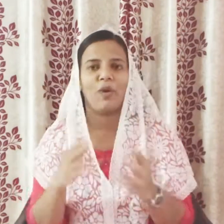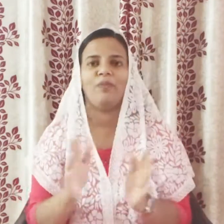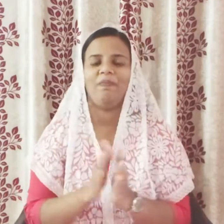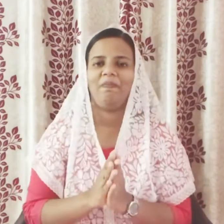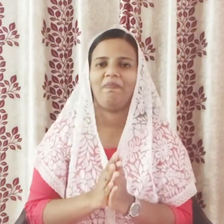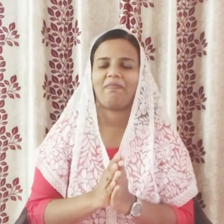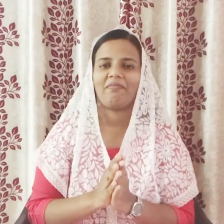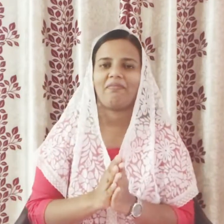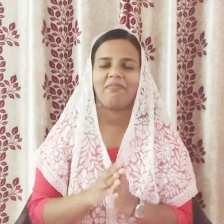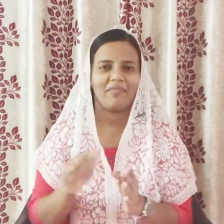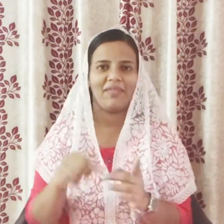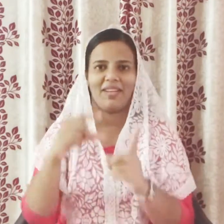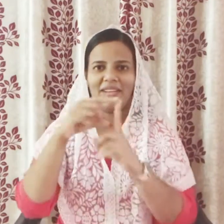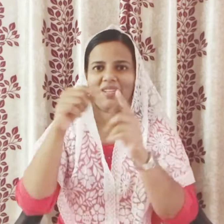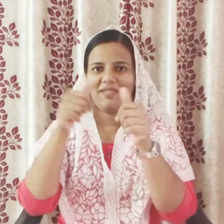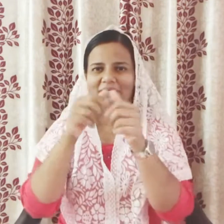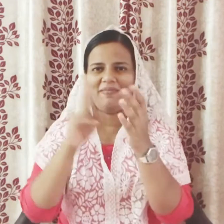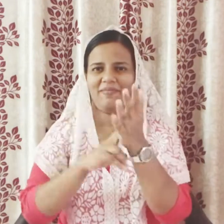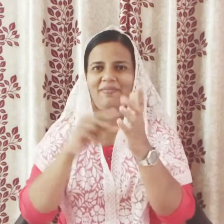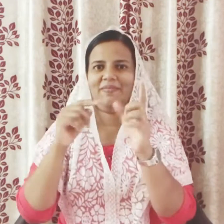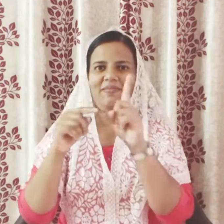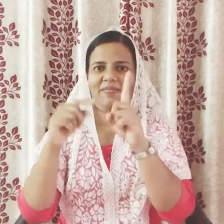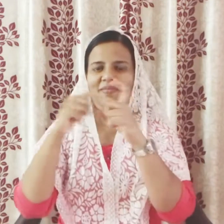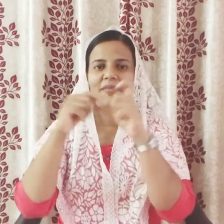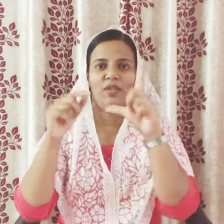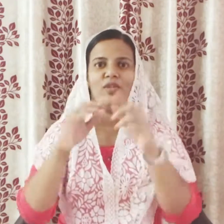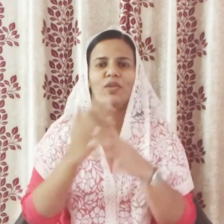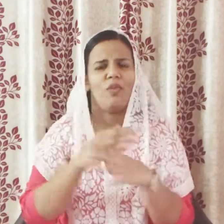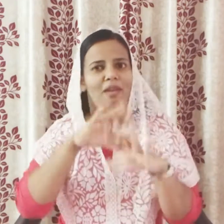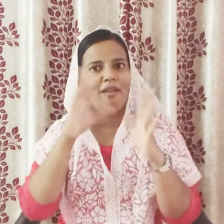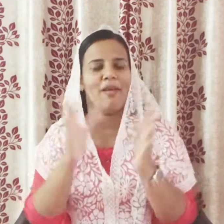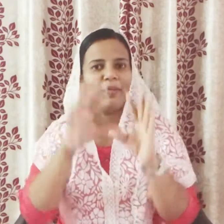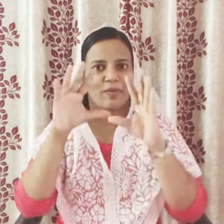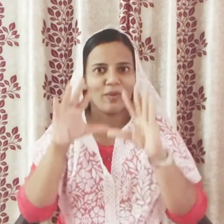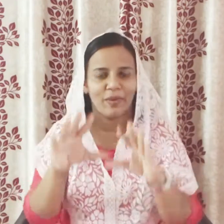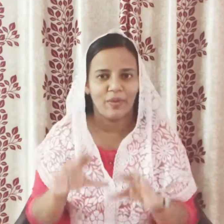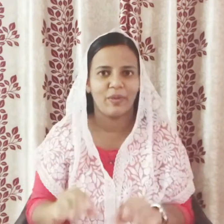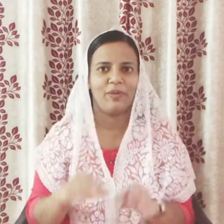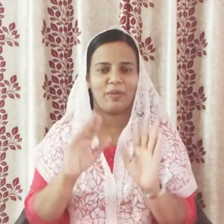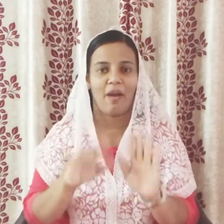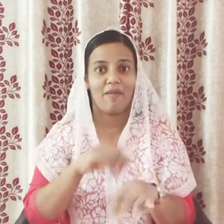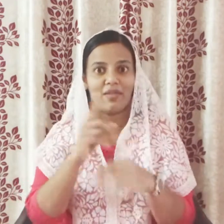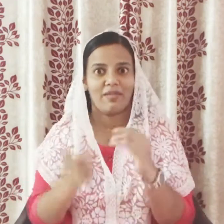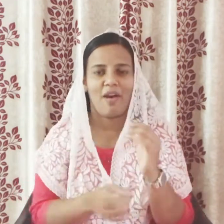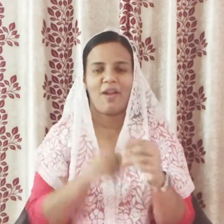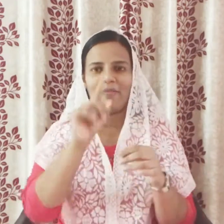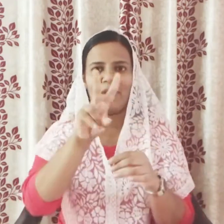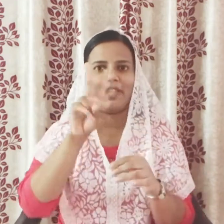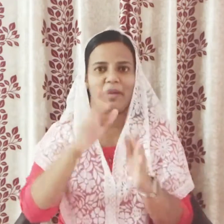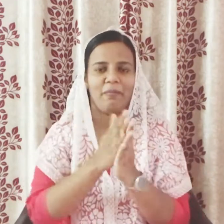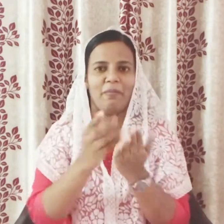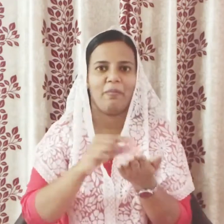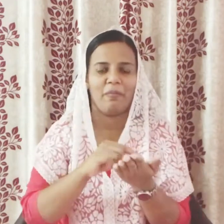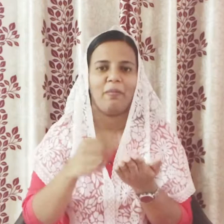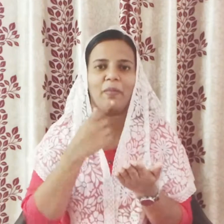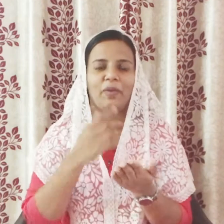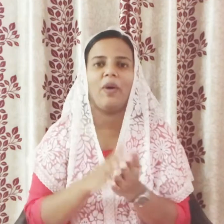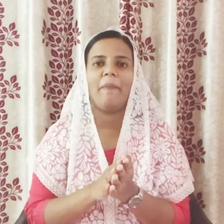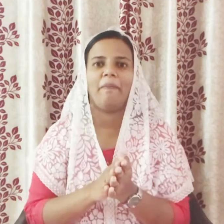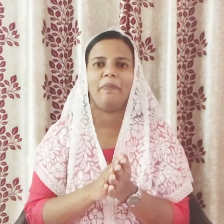അപ്പം എന്നിട്ട് ദാനിയേലിനോട് 12-ാം അധ്യായത്തിൻ്റെ 2-ാമത്തെ വാക്യത്തിൽ മർമ്മപ്രധാനമായ ഒരു സുവിശേഷം പറയുകയാണ്. നിലത്തിലെ പൊടിയിൽ